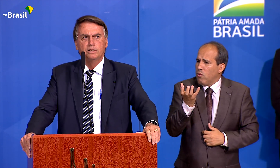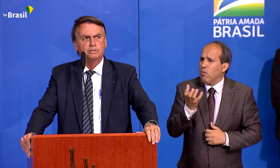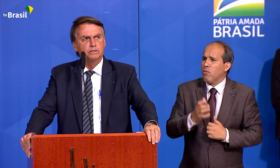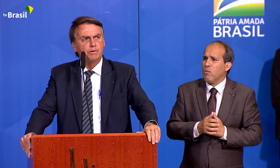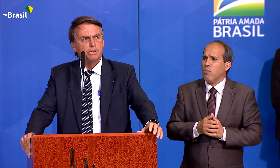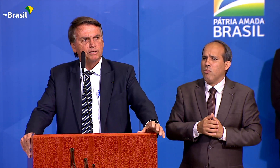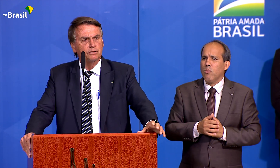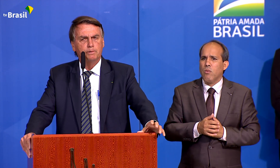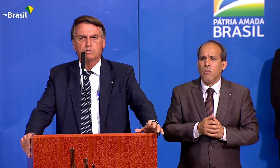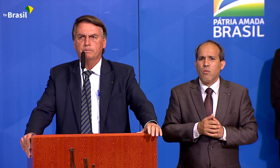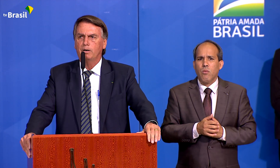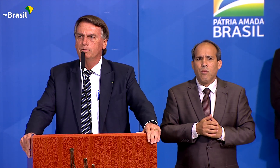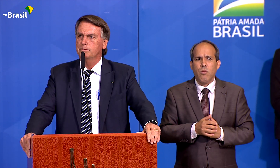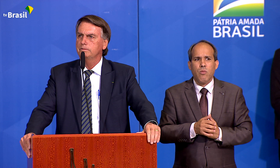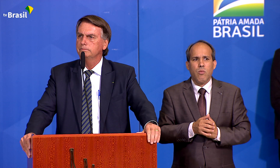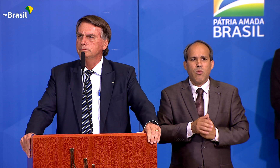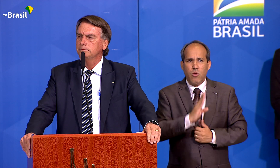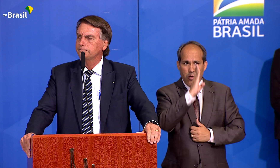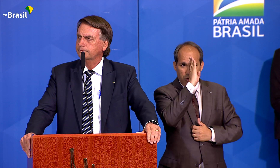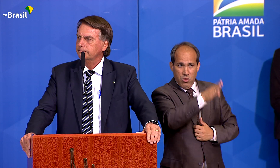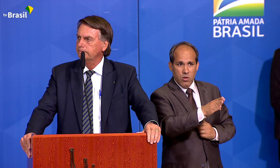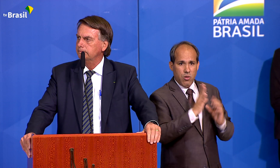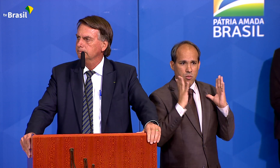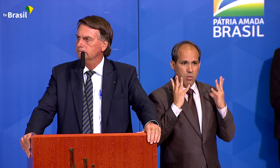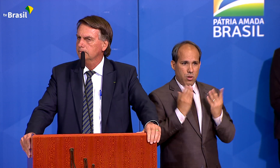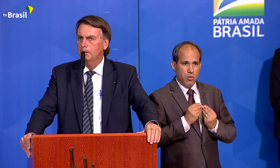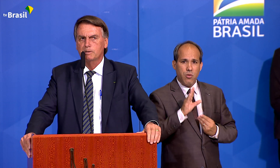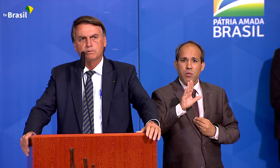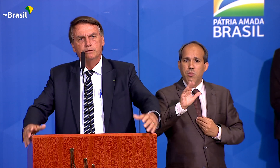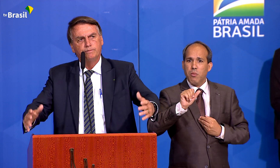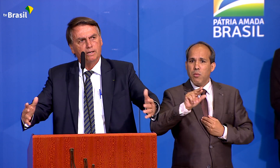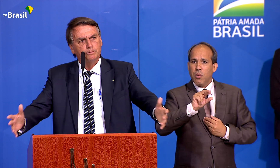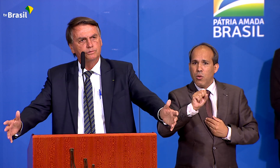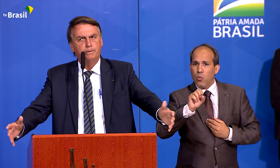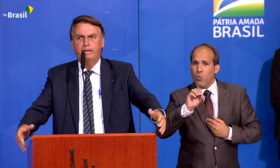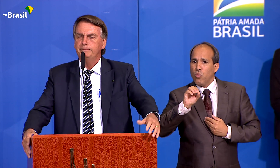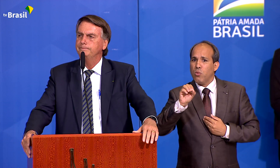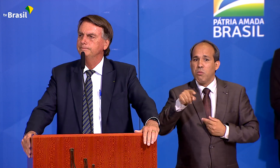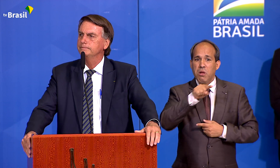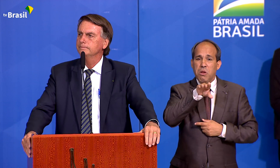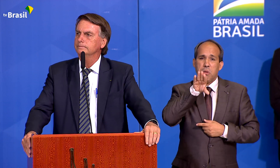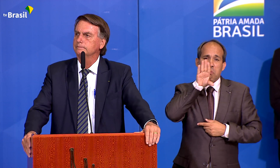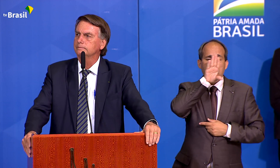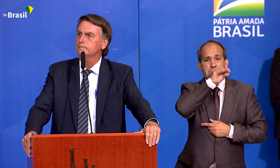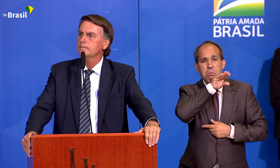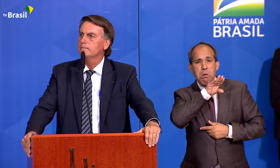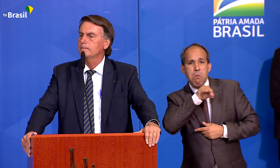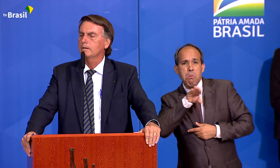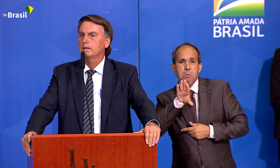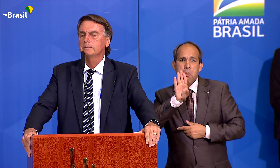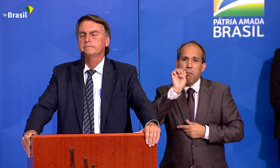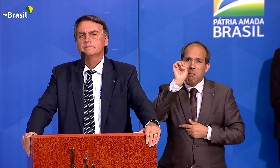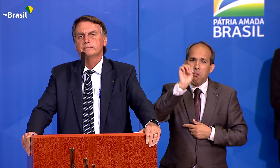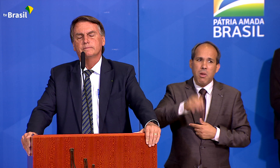de dirigir adolescentes Ministro Barroso é a pessoa que fala muito bem